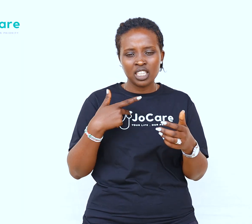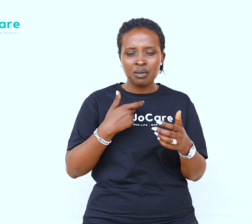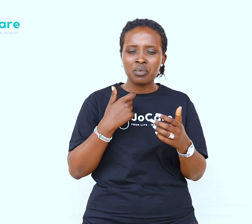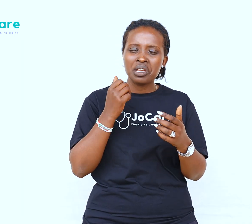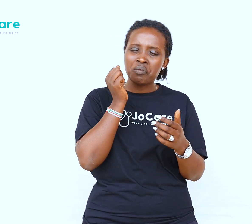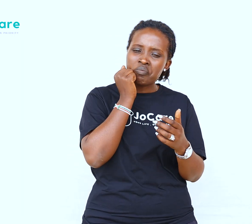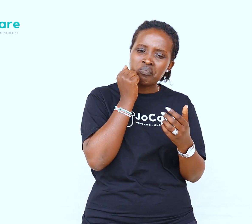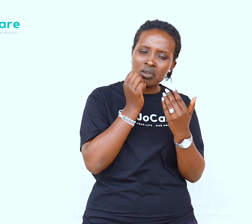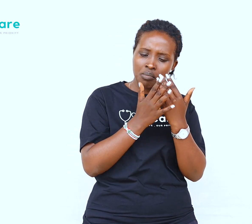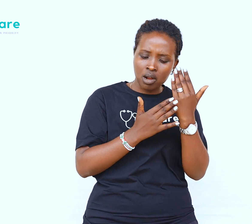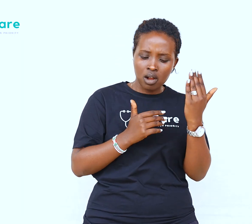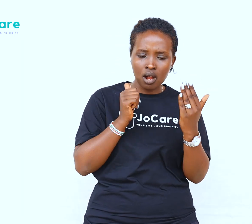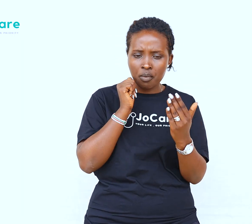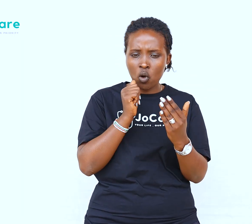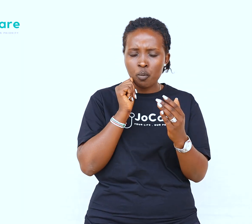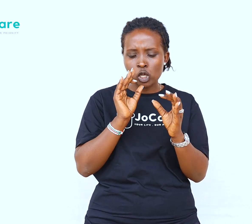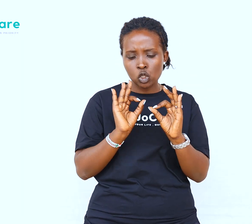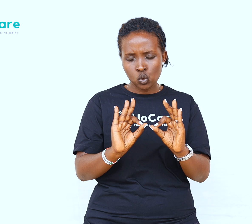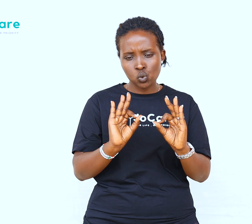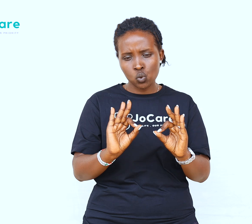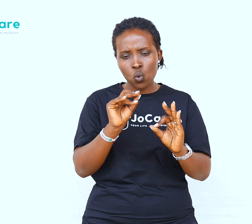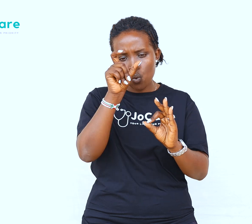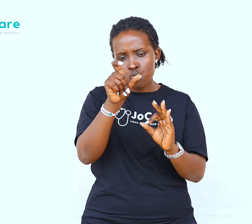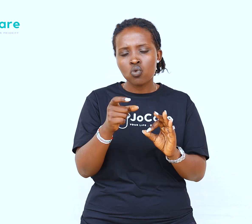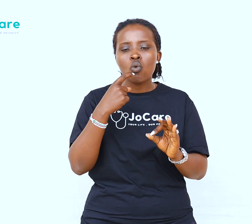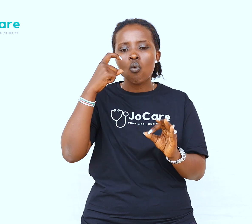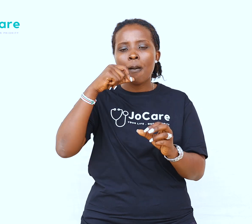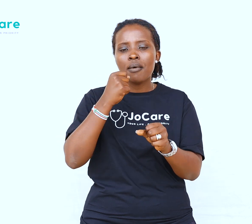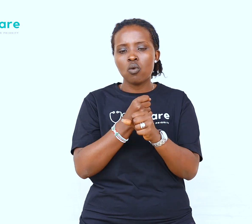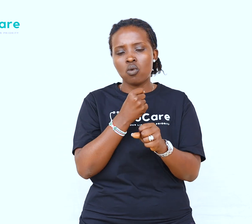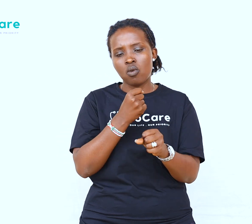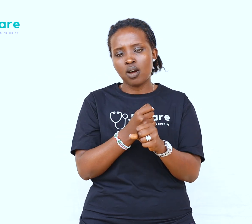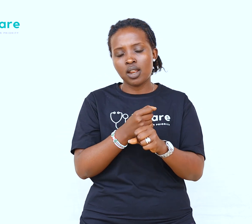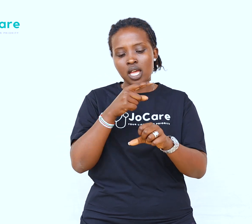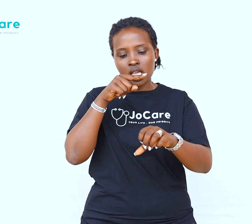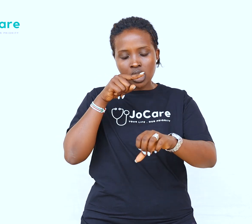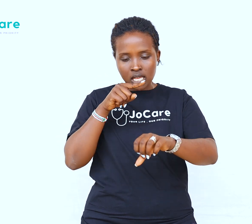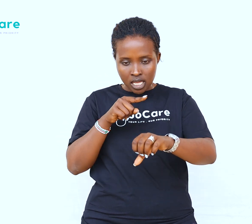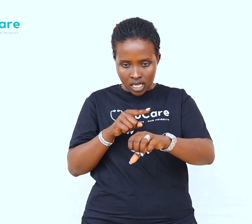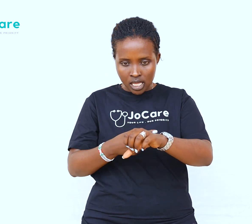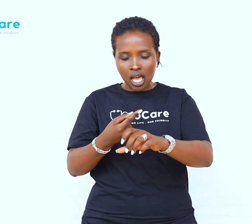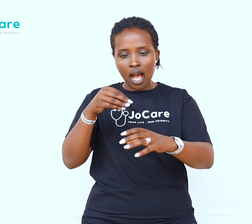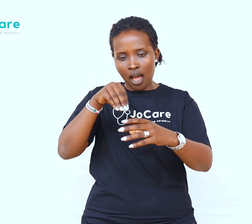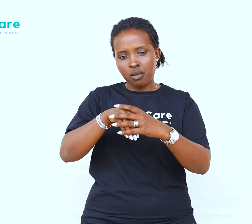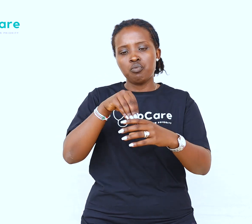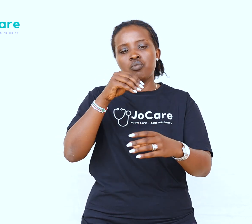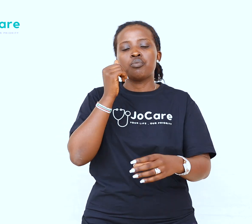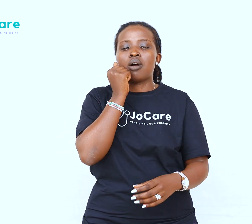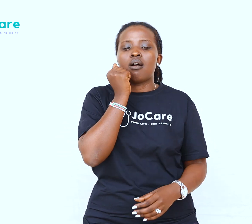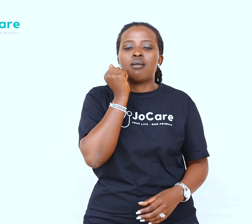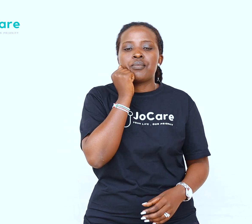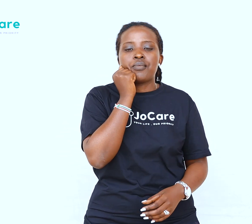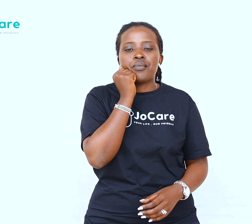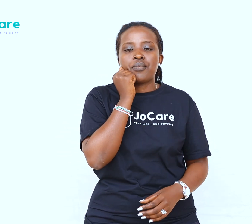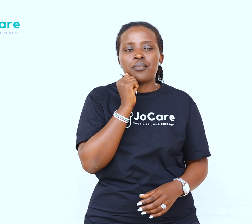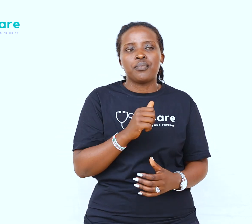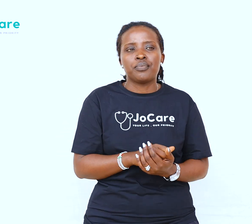n'imihango, isuku umuntu akwiye gukora igihe ari mu mihango. Yego.